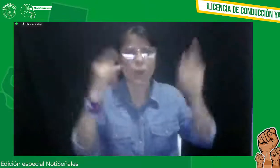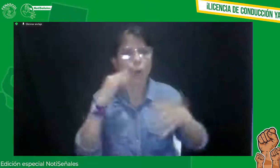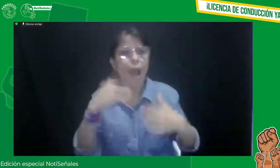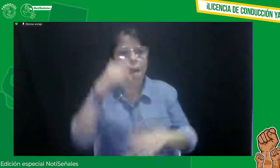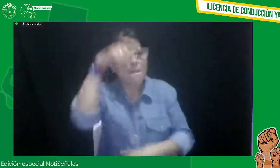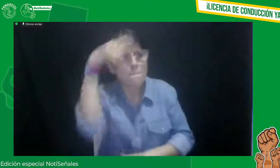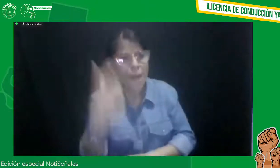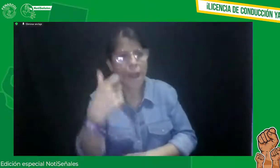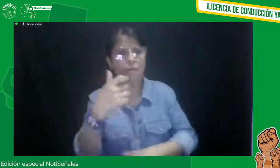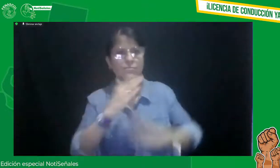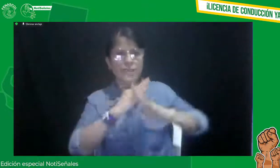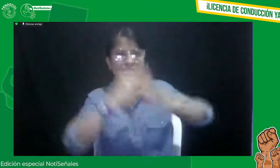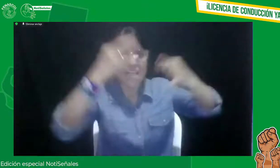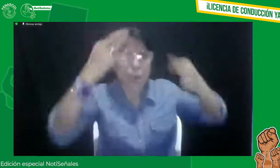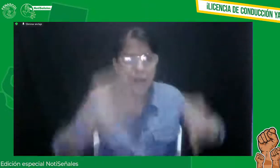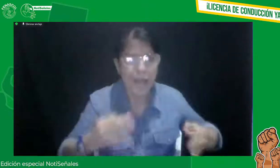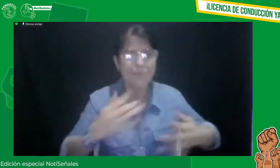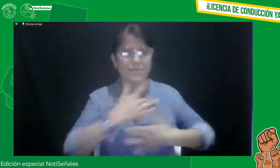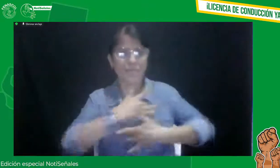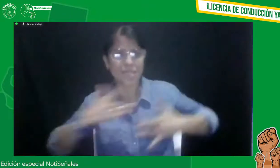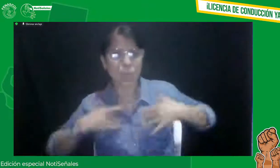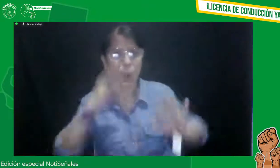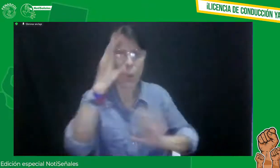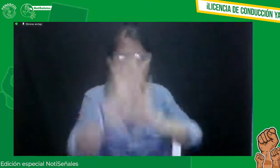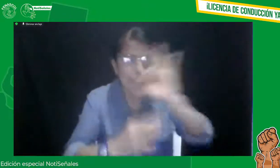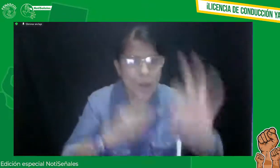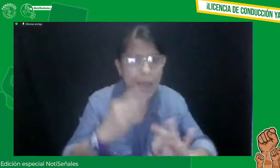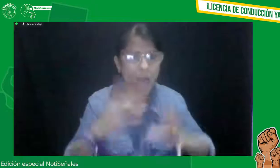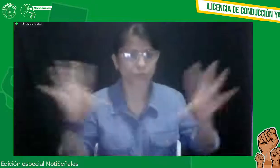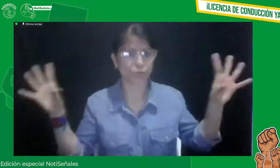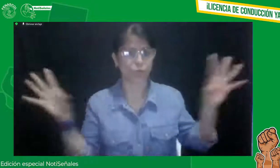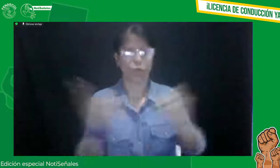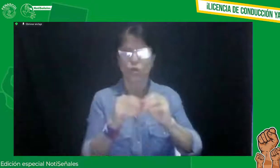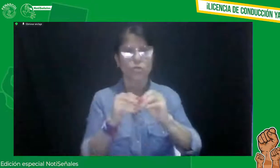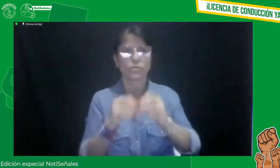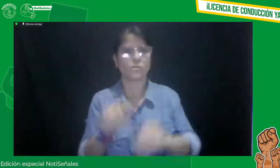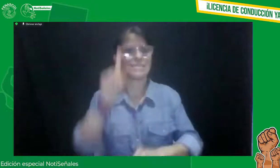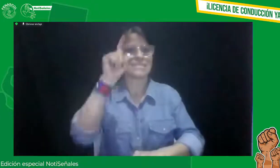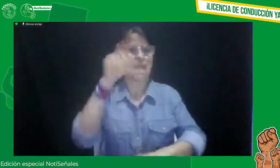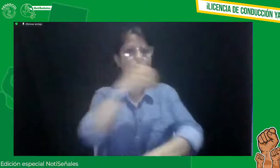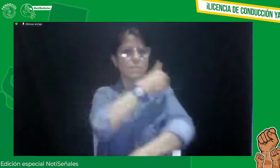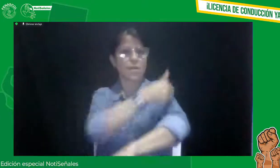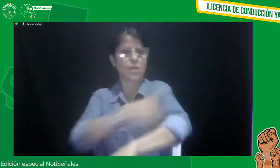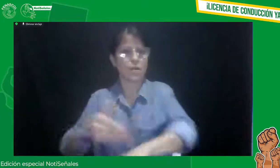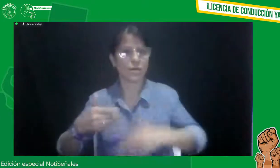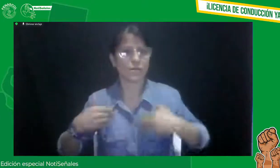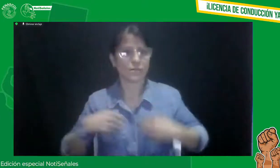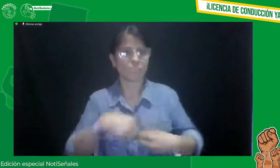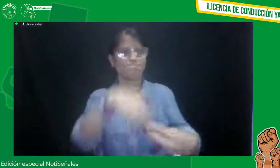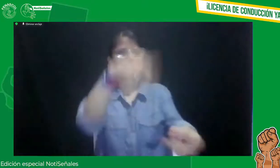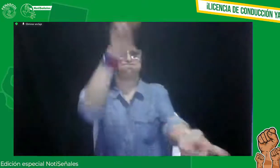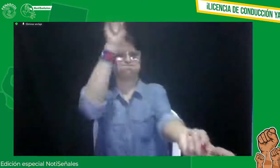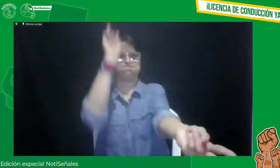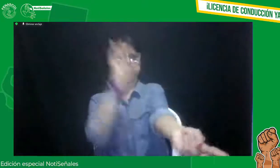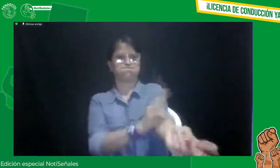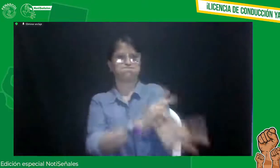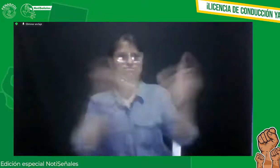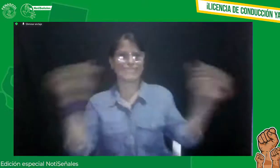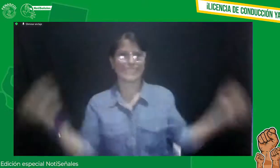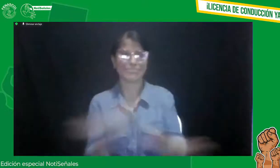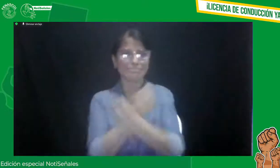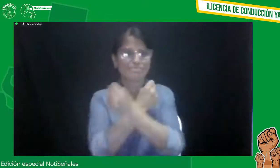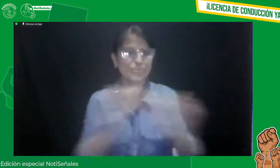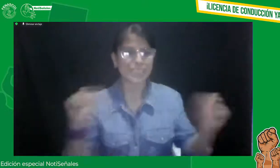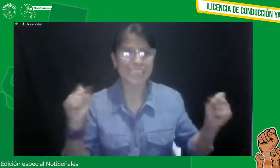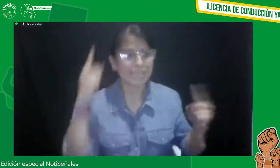valen esas carpas, también las ambulancias, también tener en cuenta todo lo que requiere una seguridad. Estamos